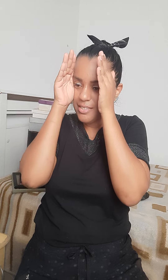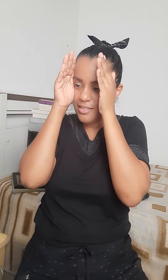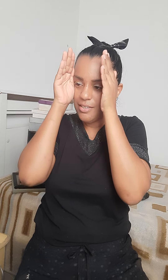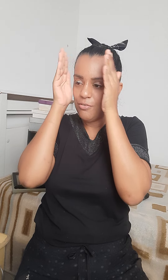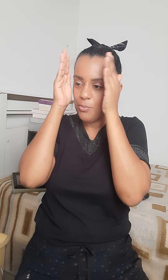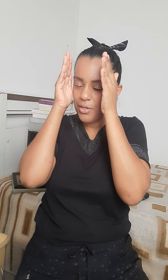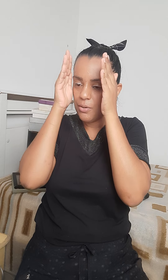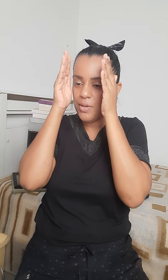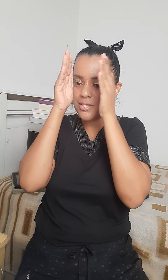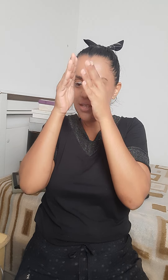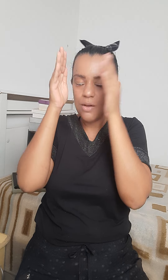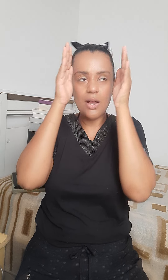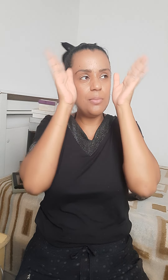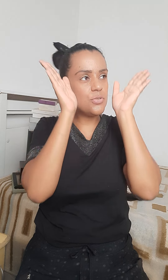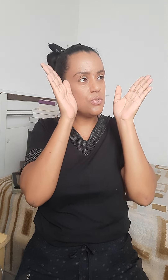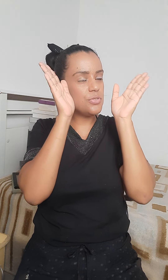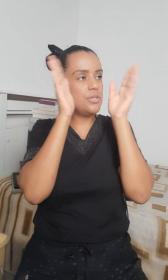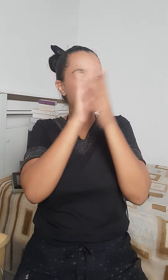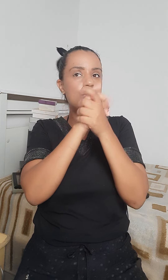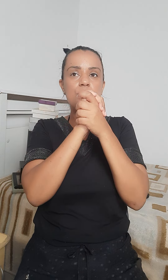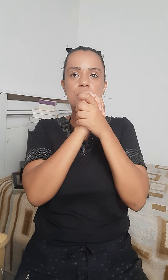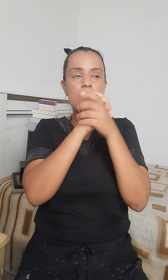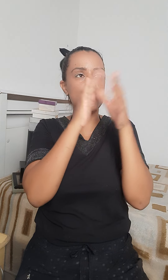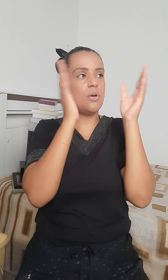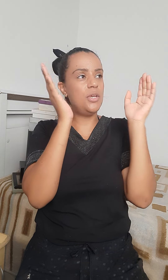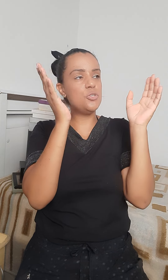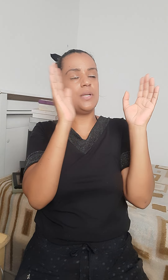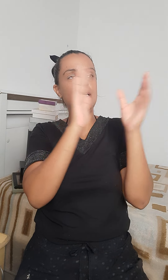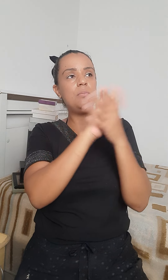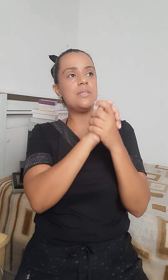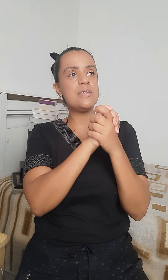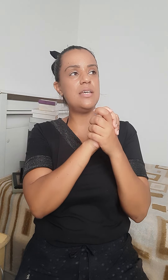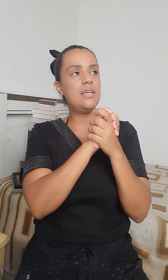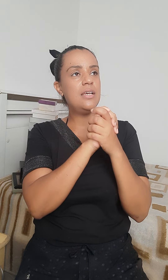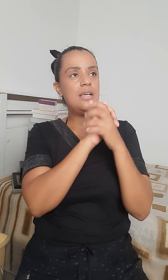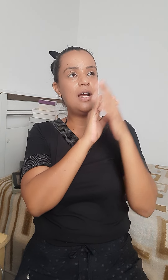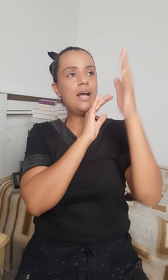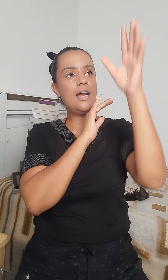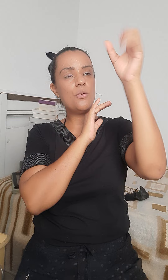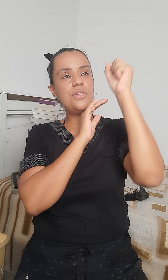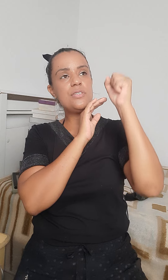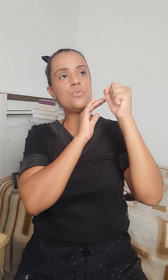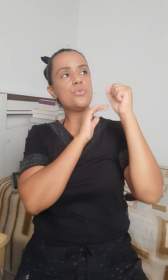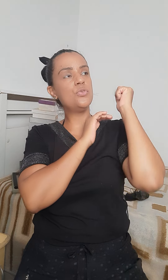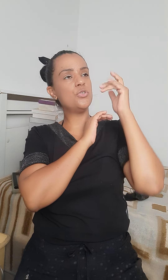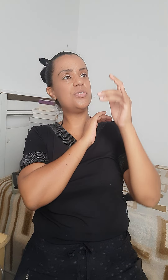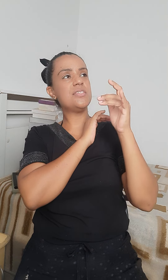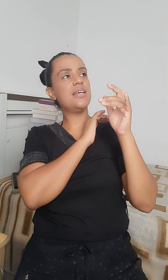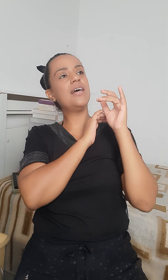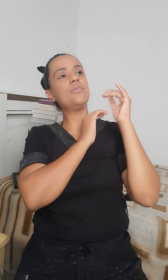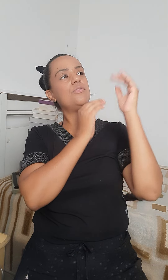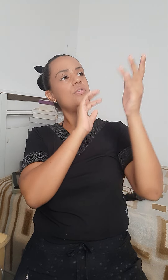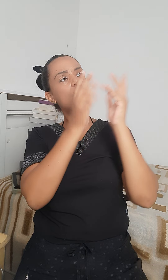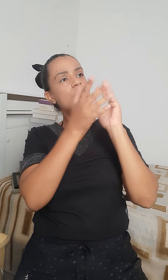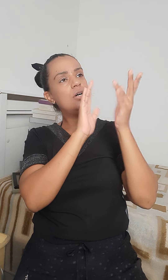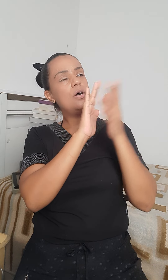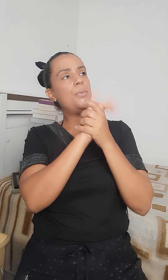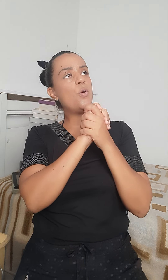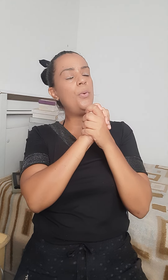e vou morrer com esse. Não, abre seus horizontes, abre a sua mente para Libras, né? Ah, conheci um surdo de outro estado, vou me comunicar